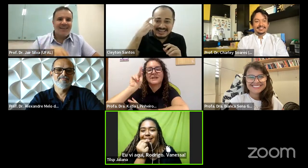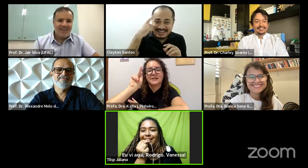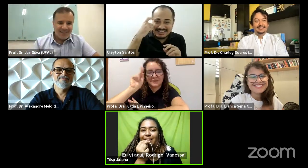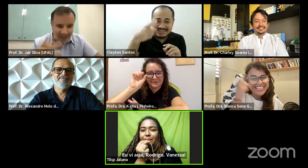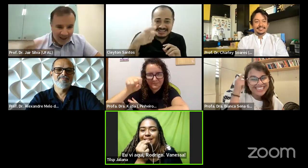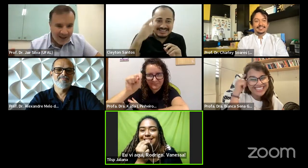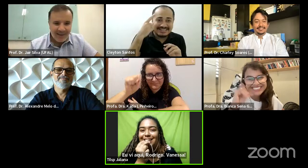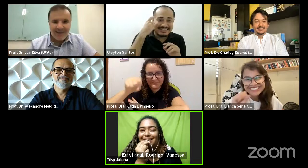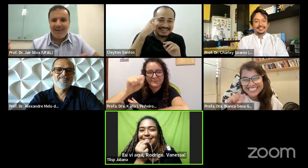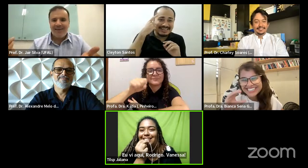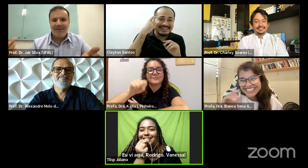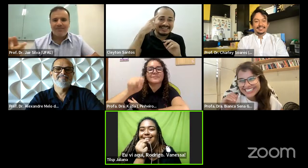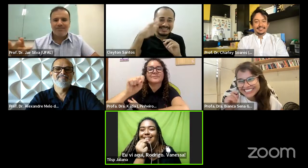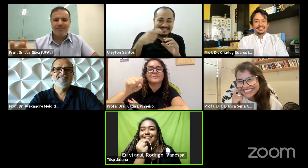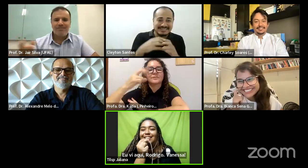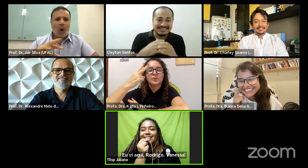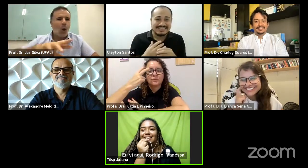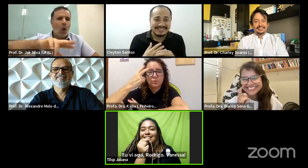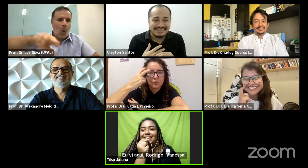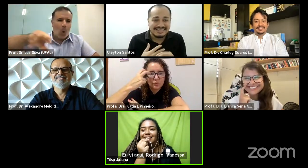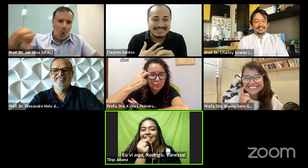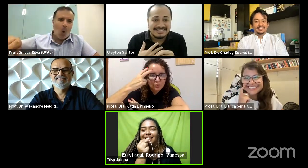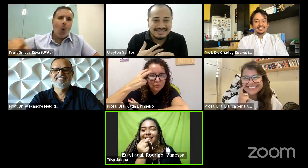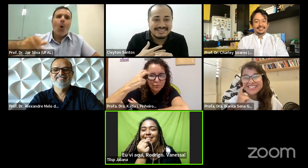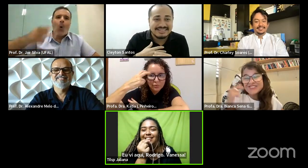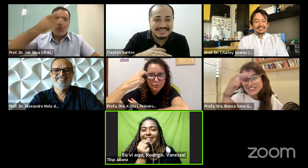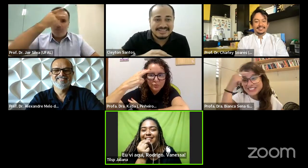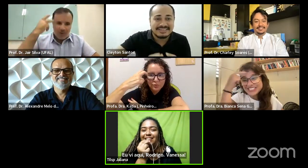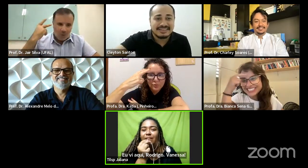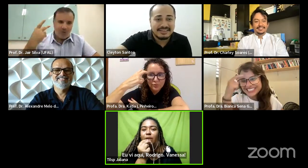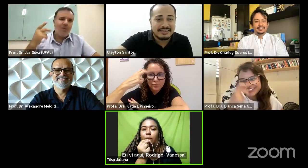Isaac também está presente,